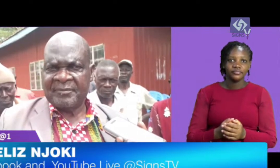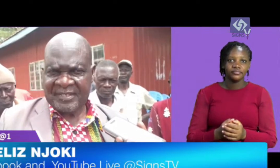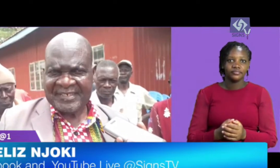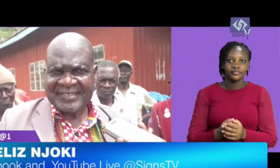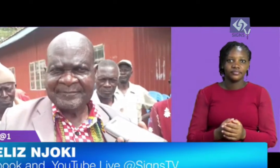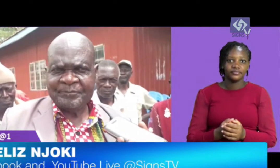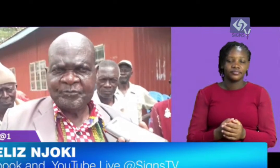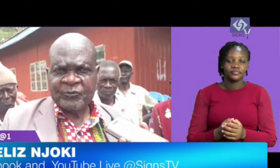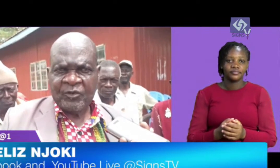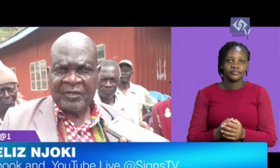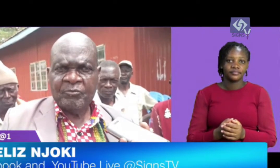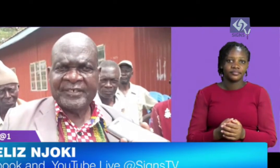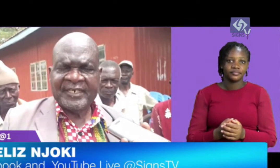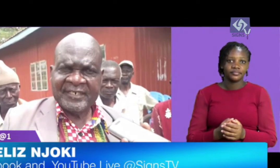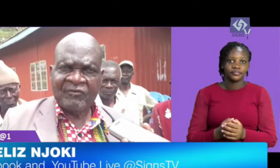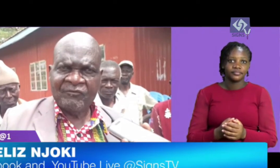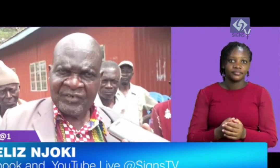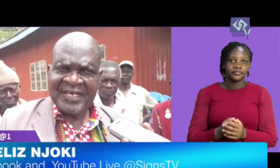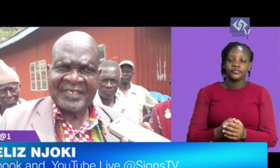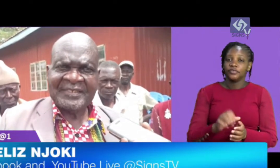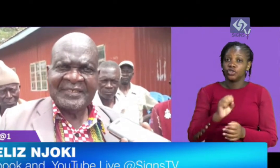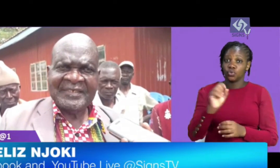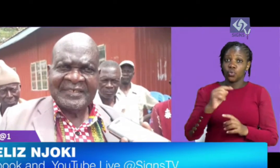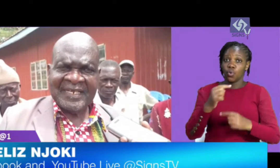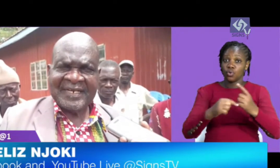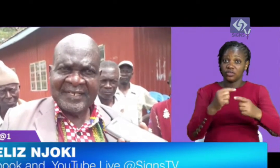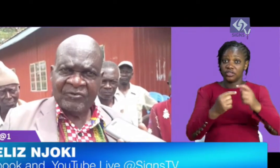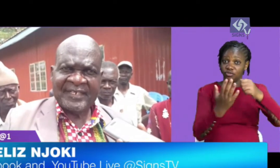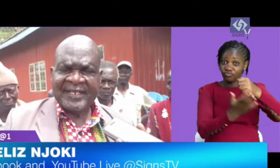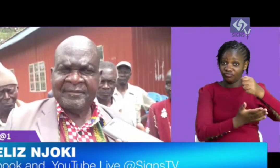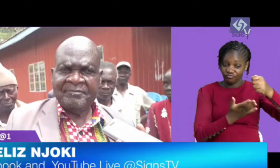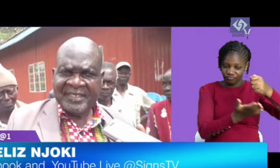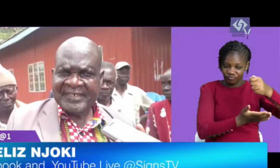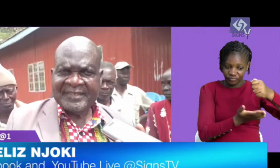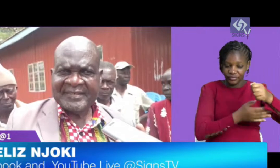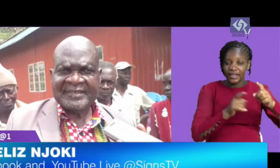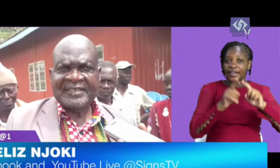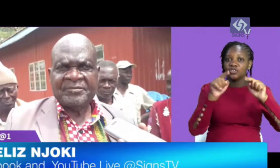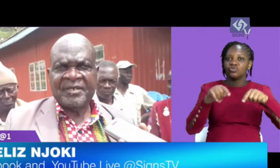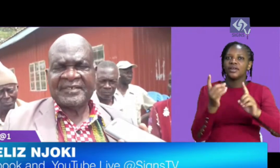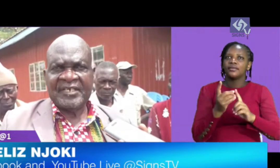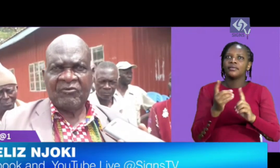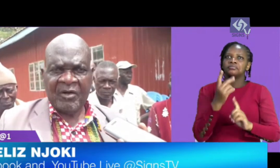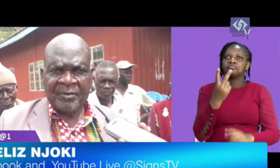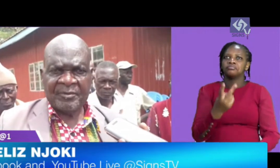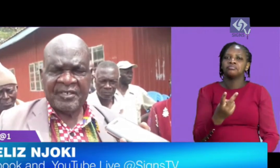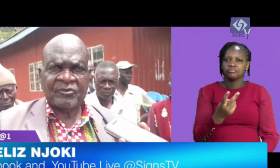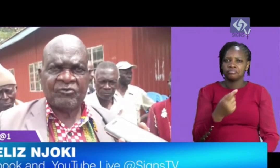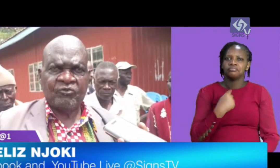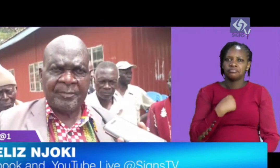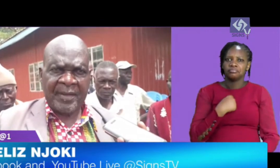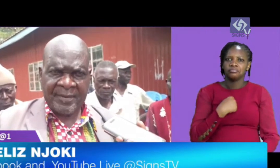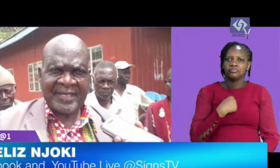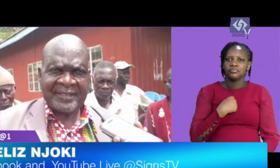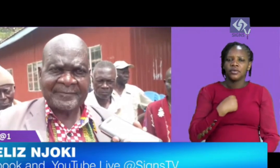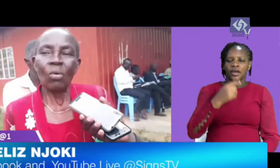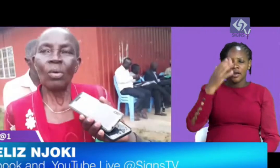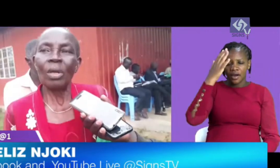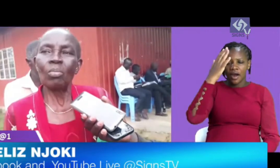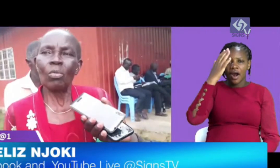moja mara pili. Kwa hiyo muendelee na kuvuna, na leo tarehe 2 nasikia kwamba nimeanza kununua